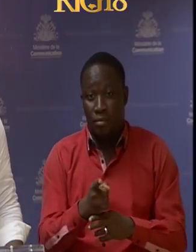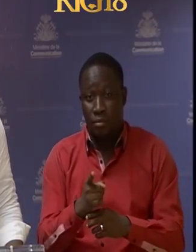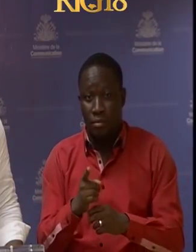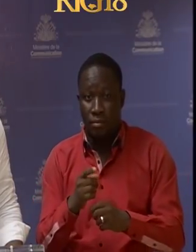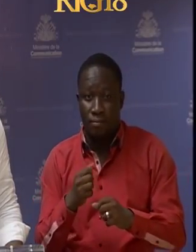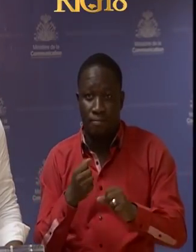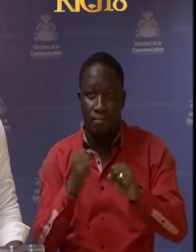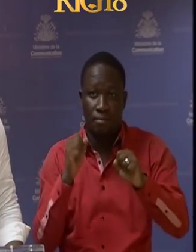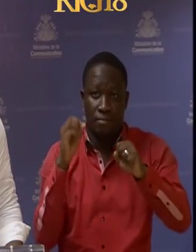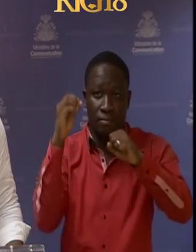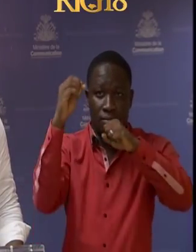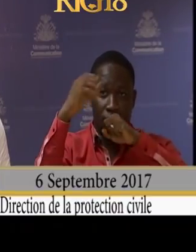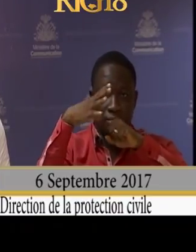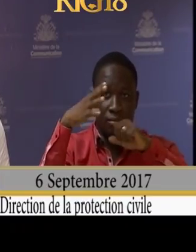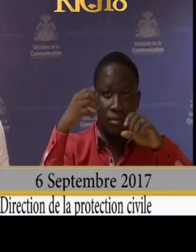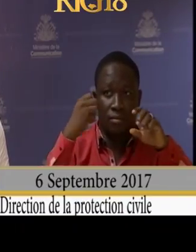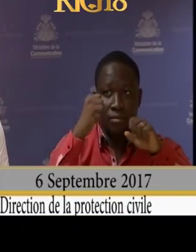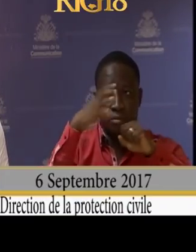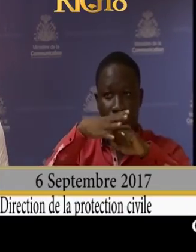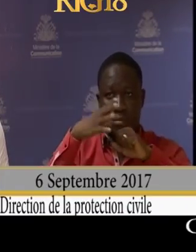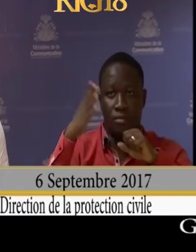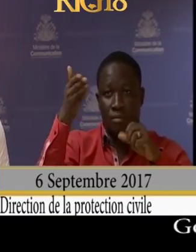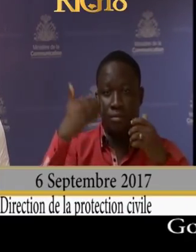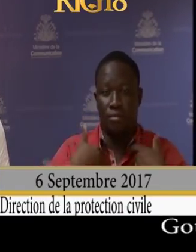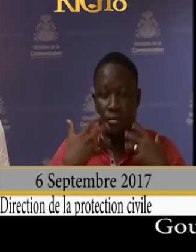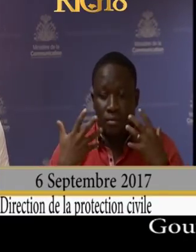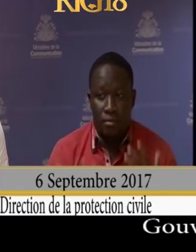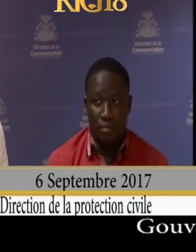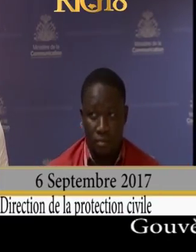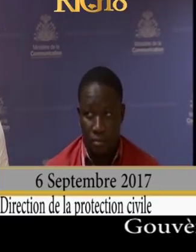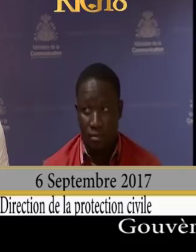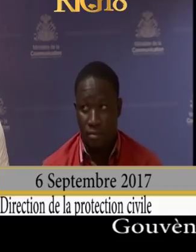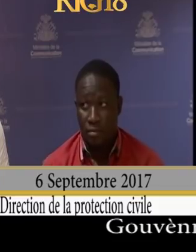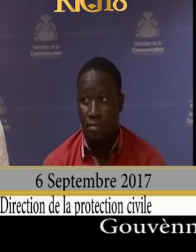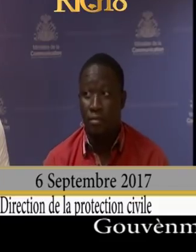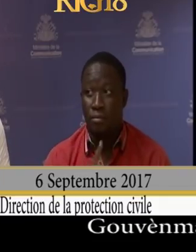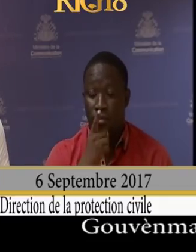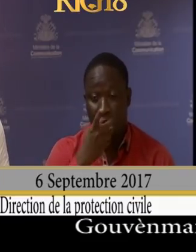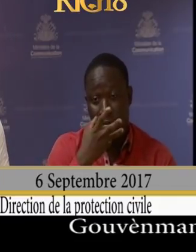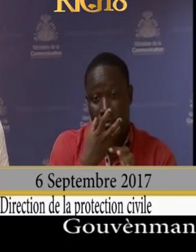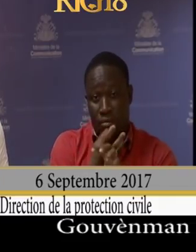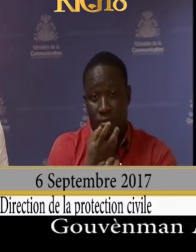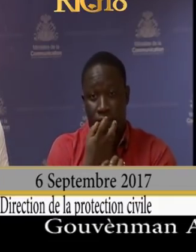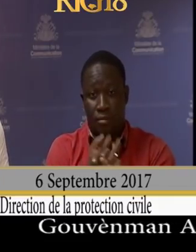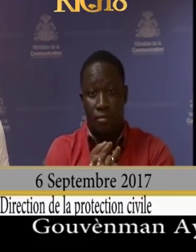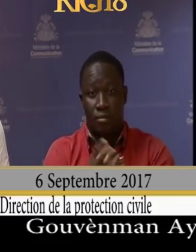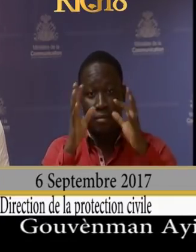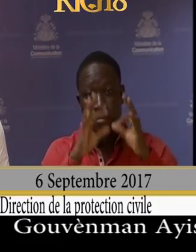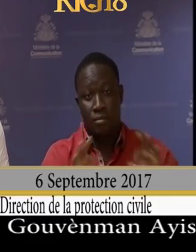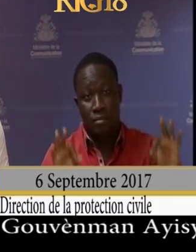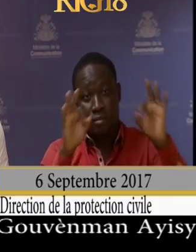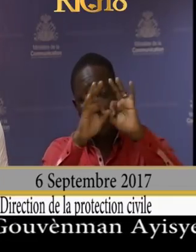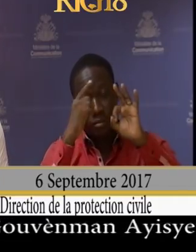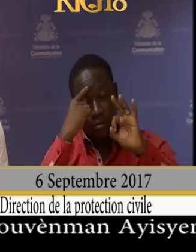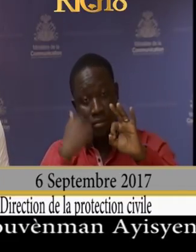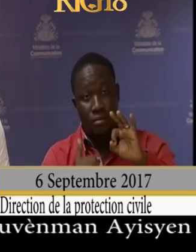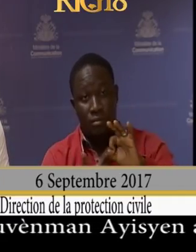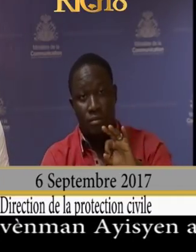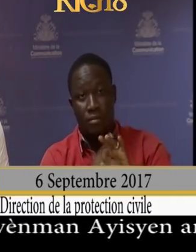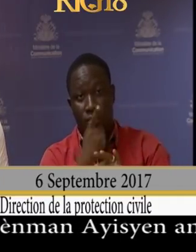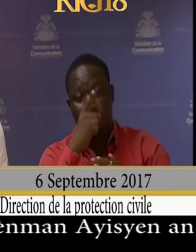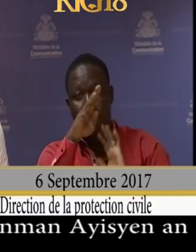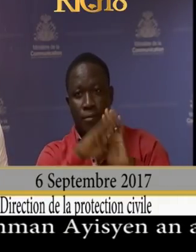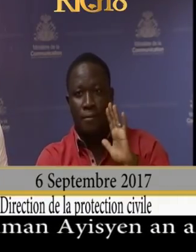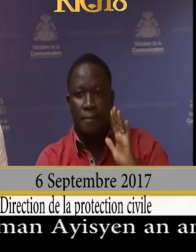li pral gen pral étendu et pral assez lourd, li risque très grave. Donc il est important pour nous vraiment